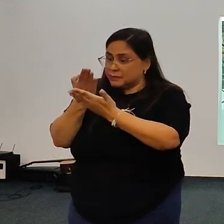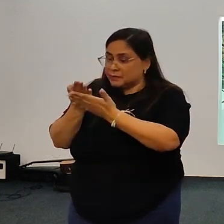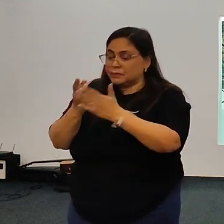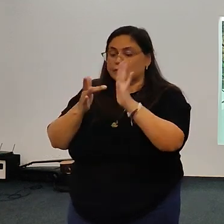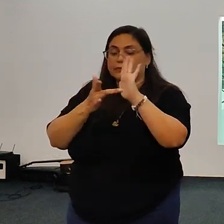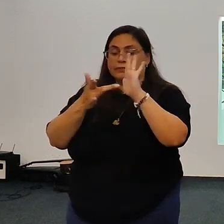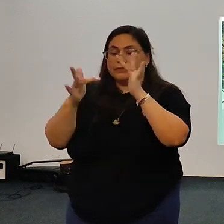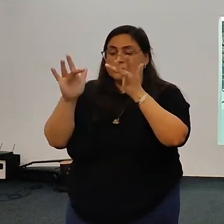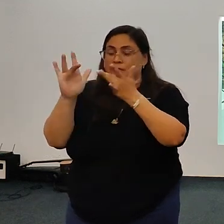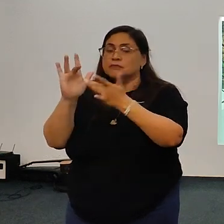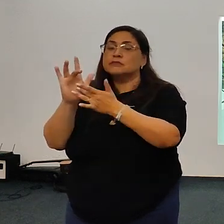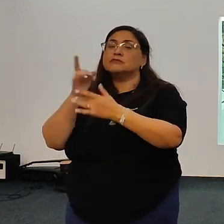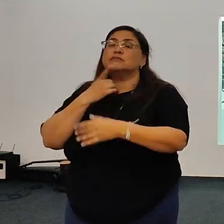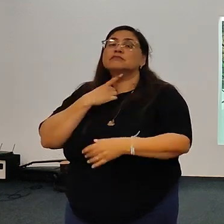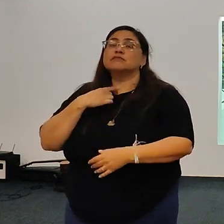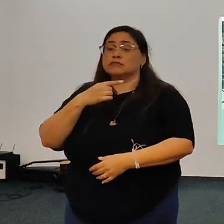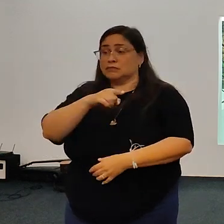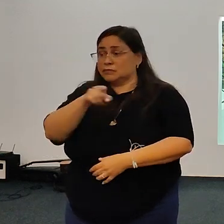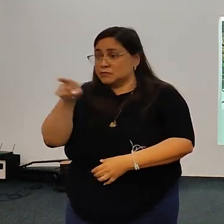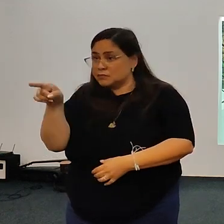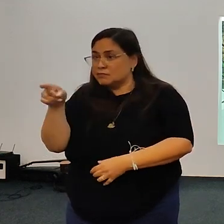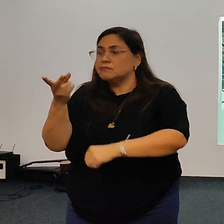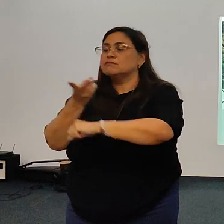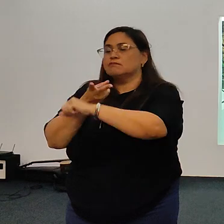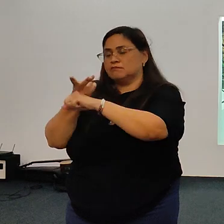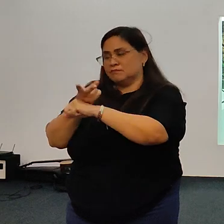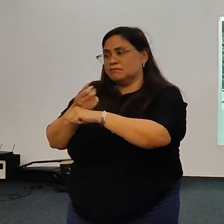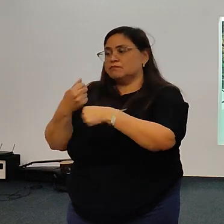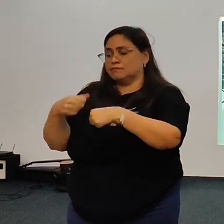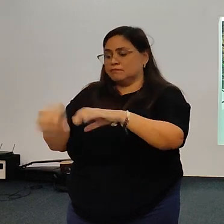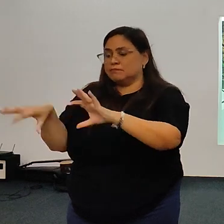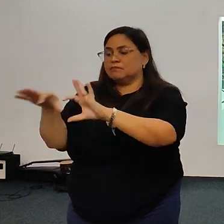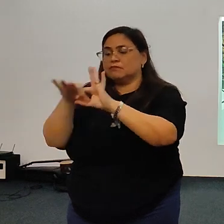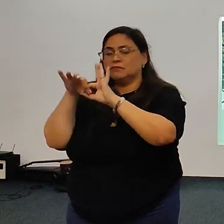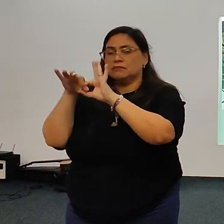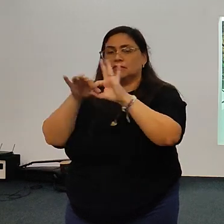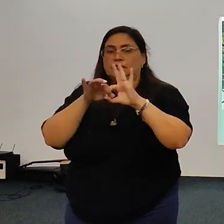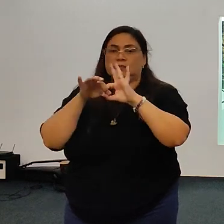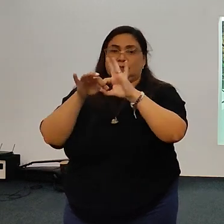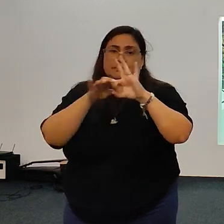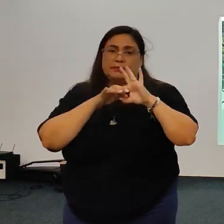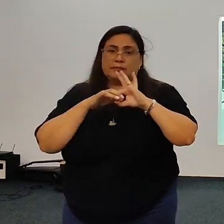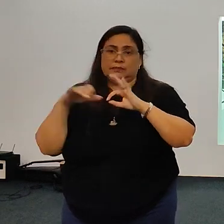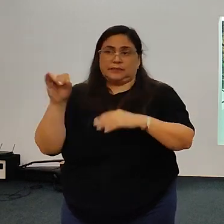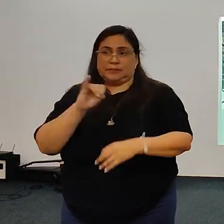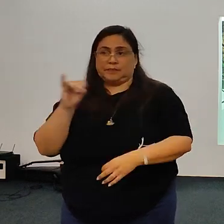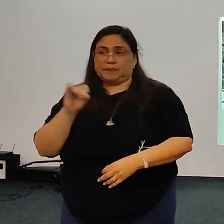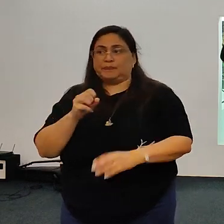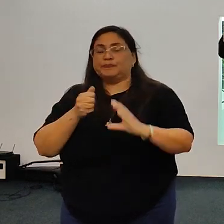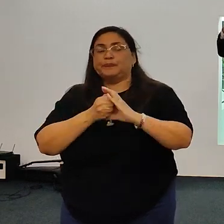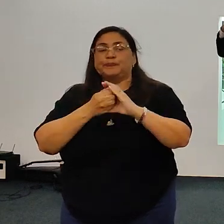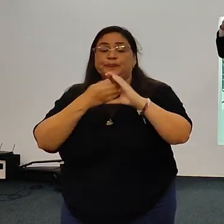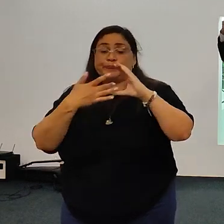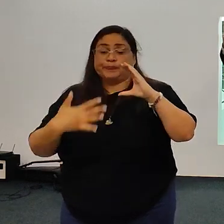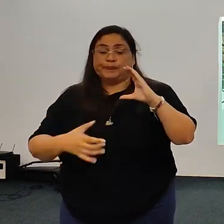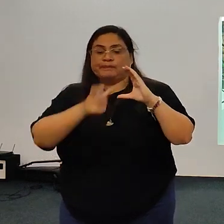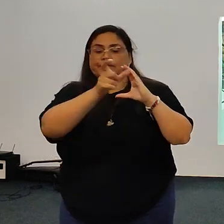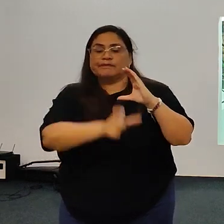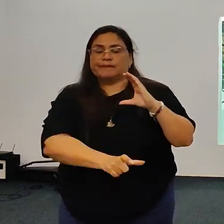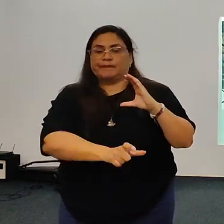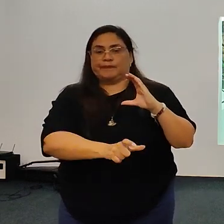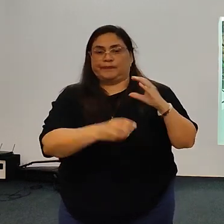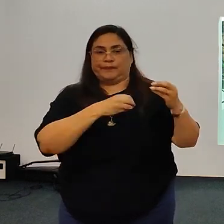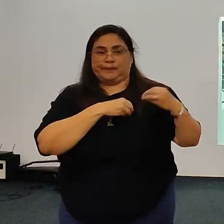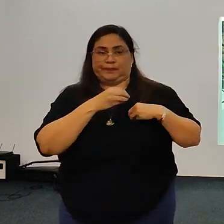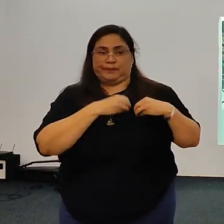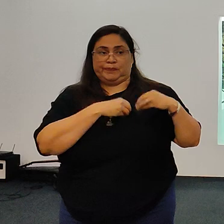a vontade dele para a sua vida é que você busque comunhão com os irmãos. E agora a característica de quem anda nas